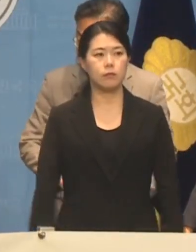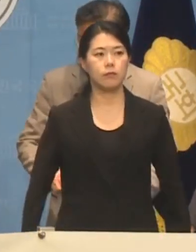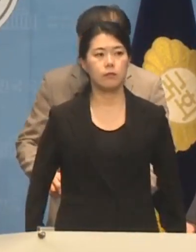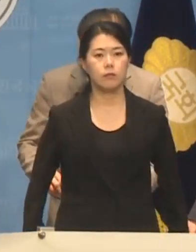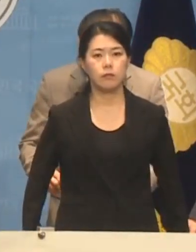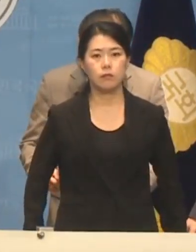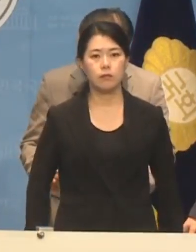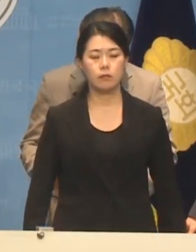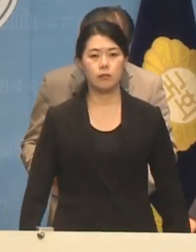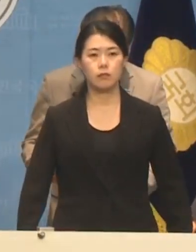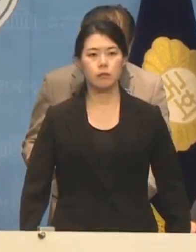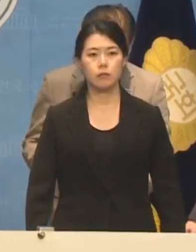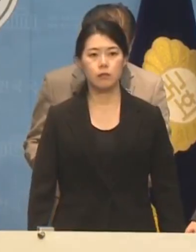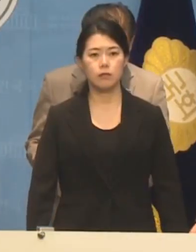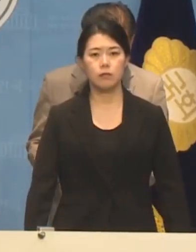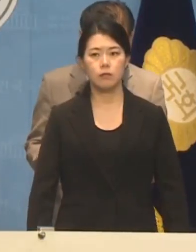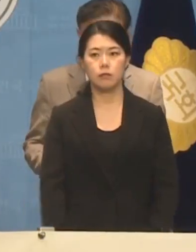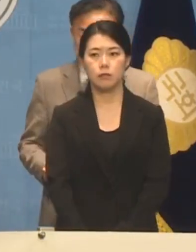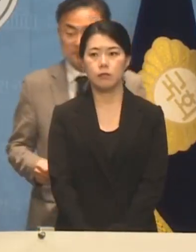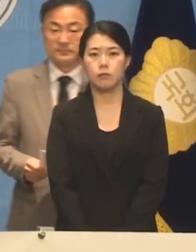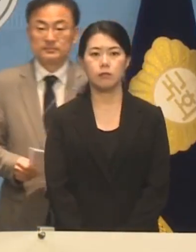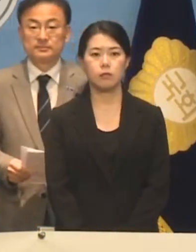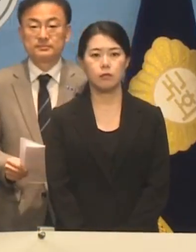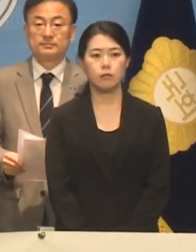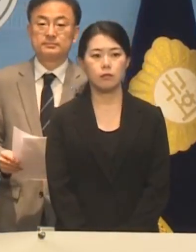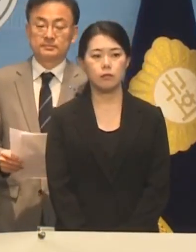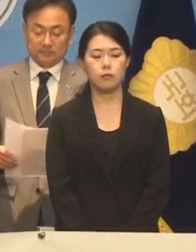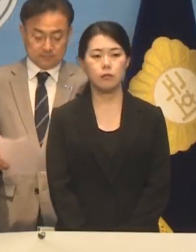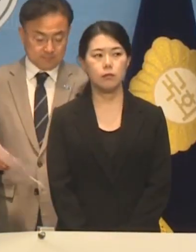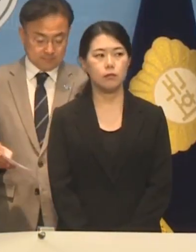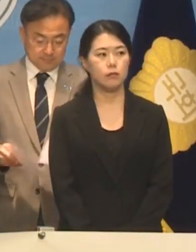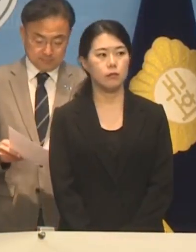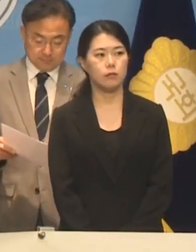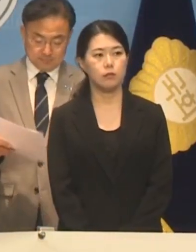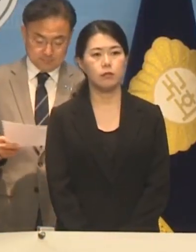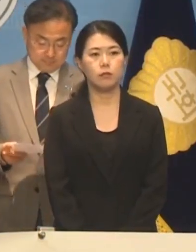바로 나시 사람 옆에 쪽에 있었어도 돼.